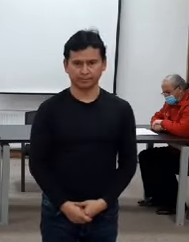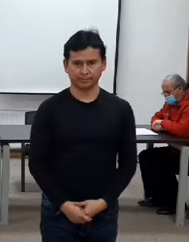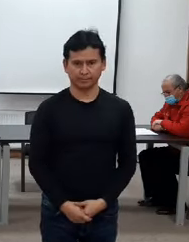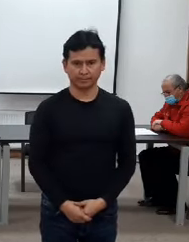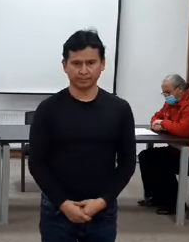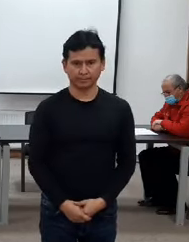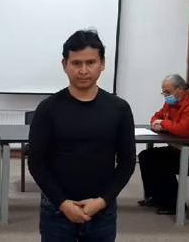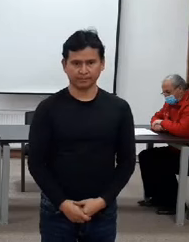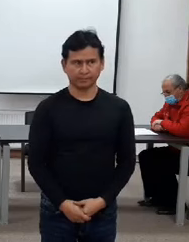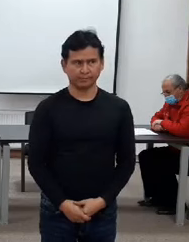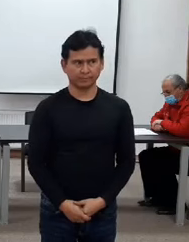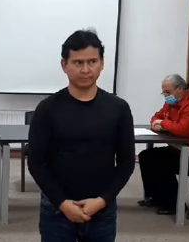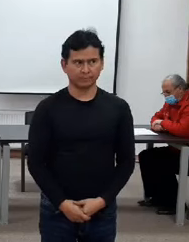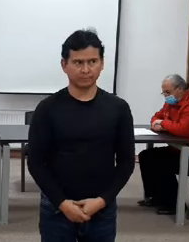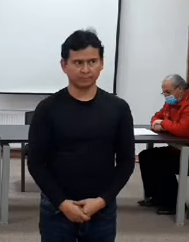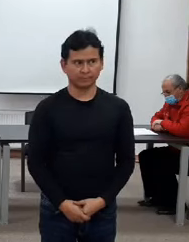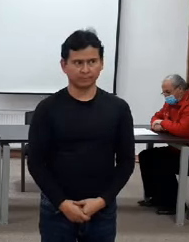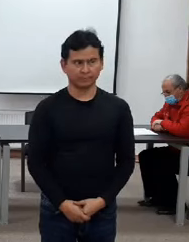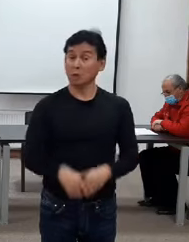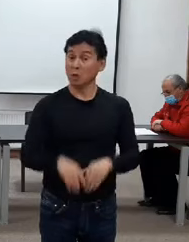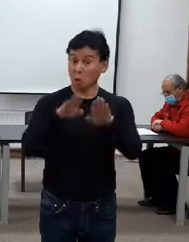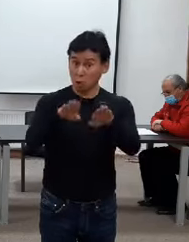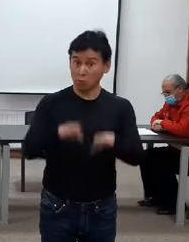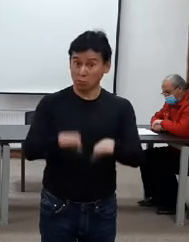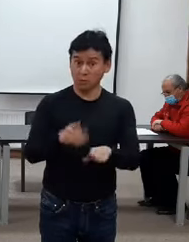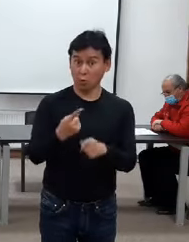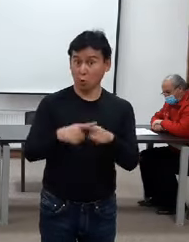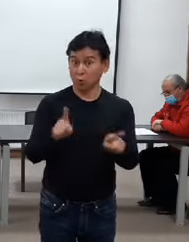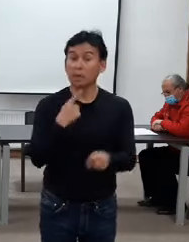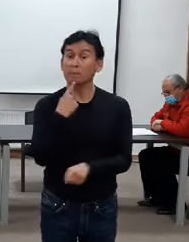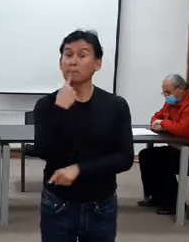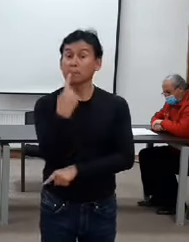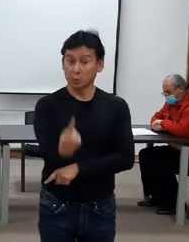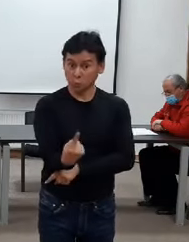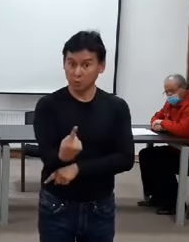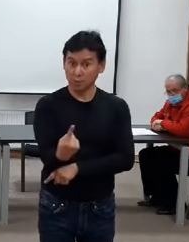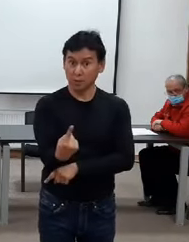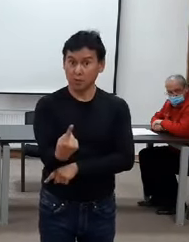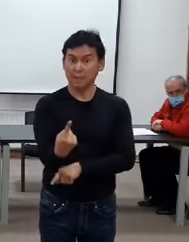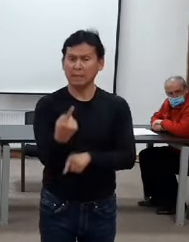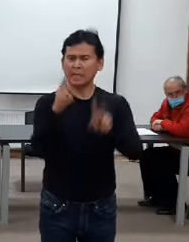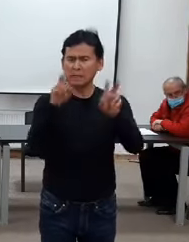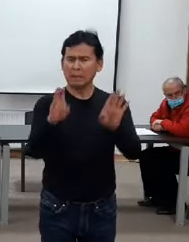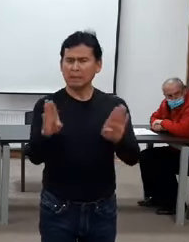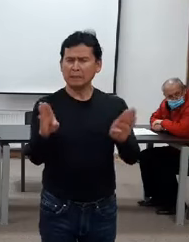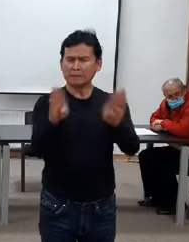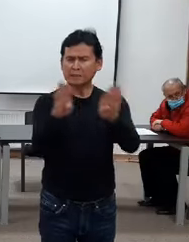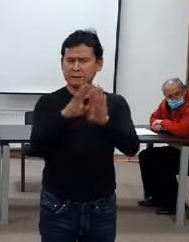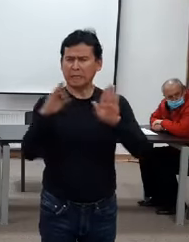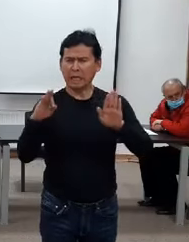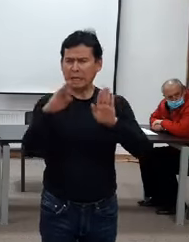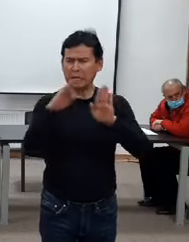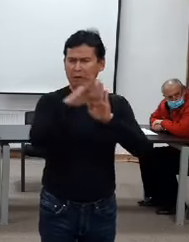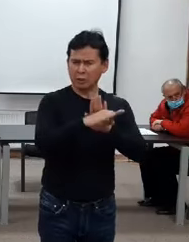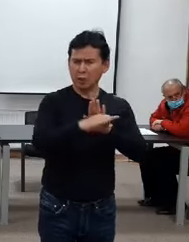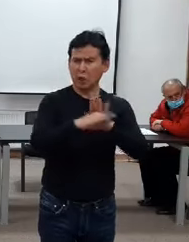Gracias. Pues sí. Con respecto a lo que preguntaba el colega también, respecto al cierre, ¿se evaluó el cierre? ¿Las organizaciones lo